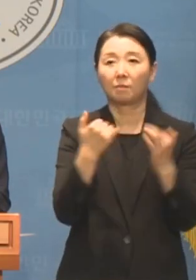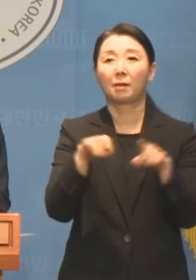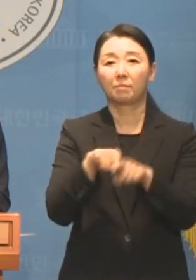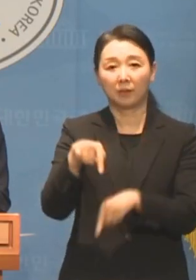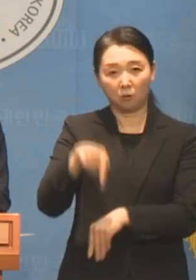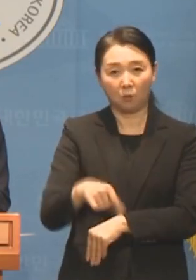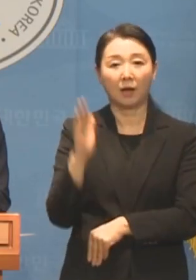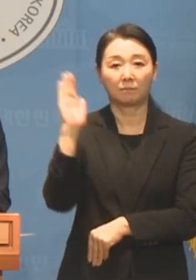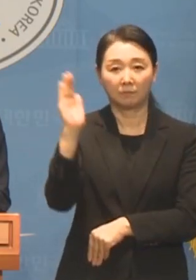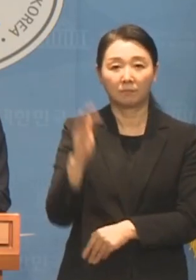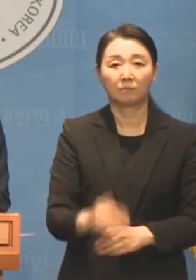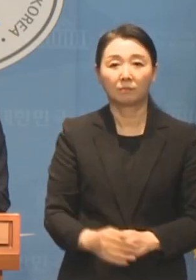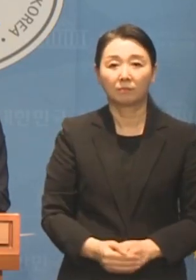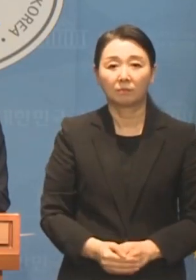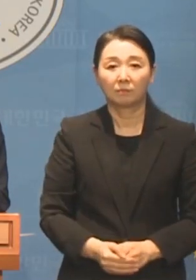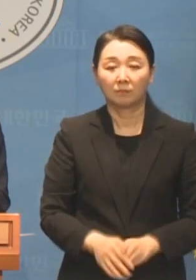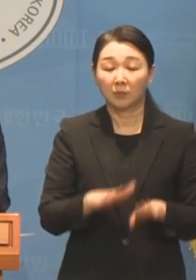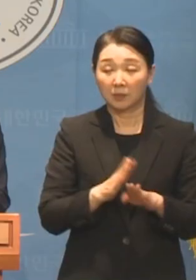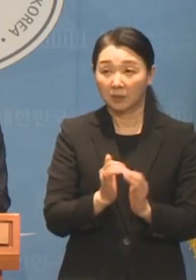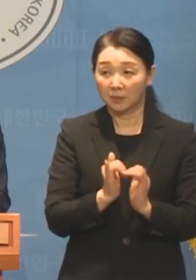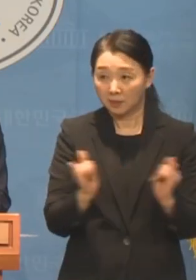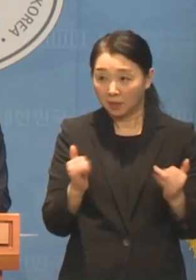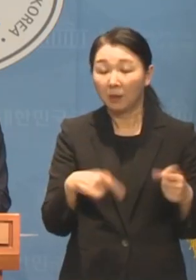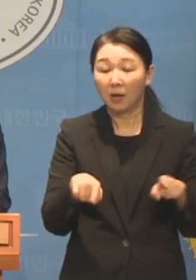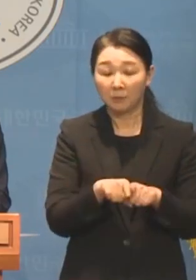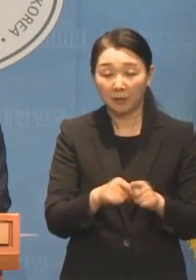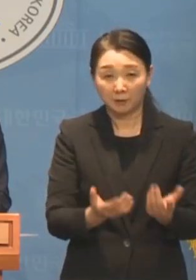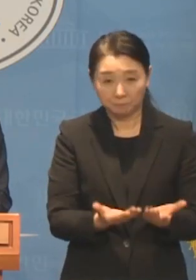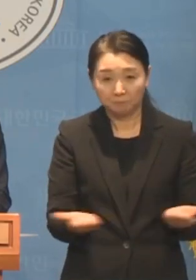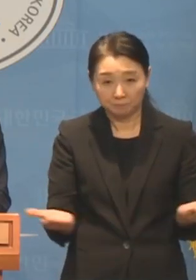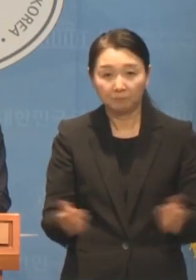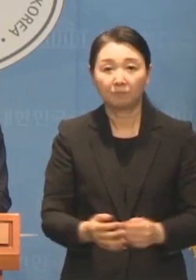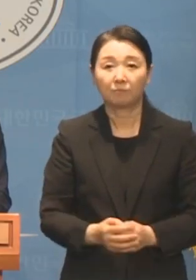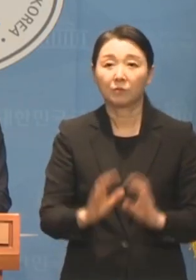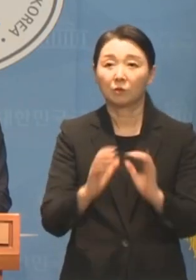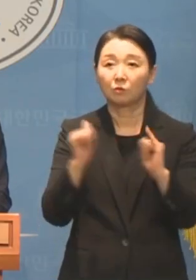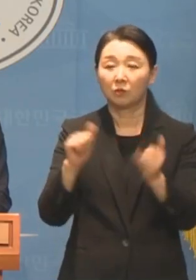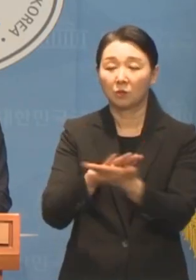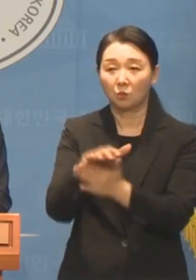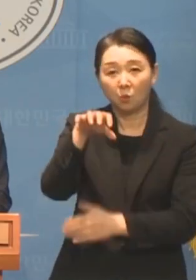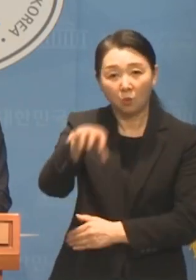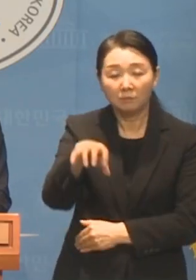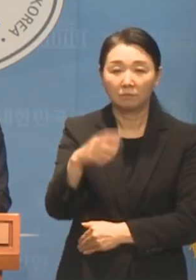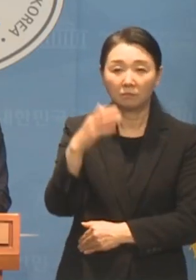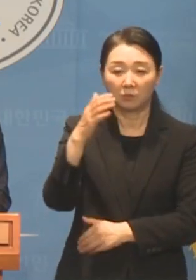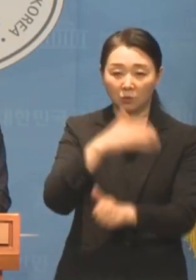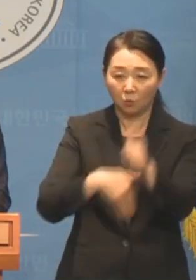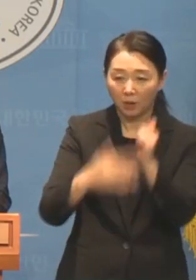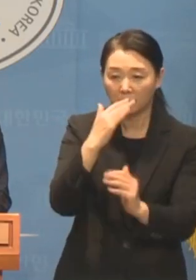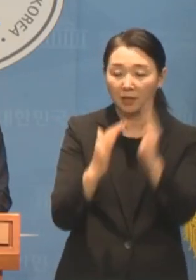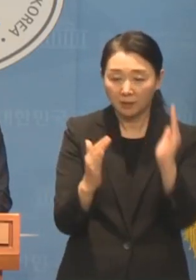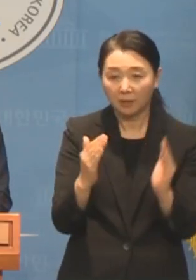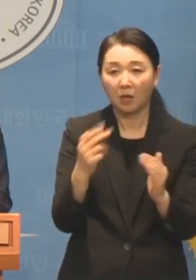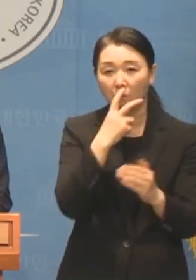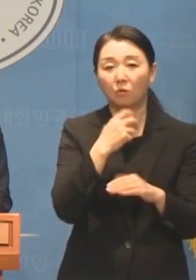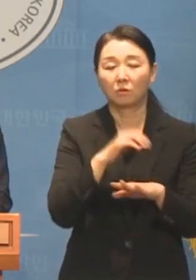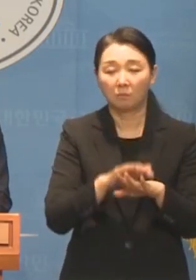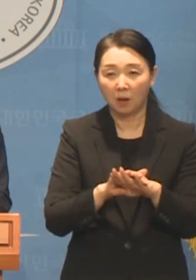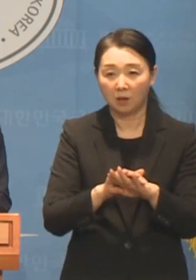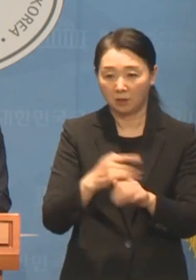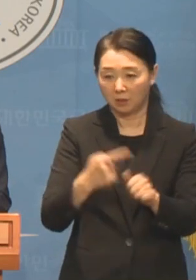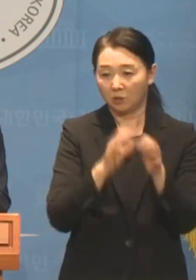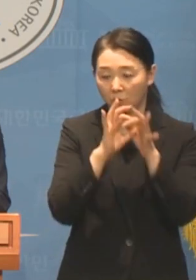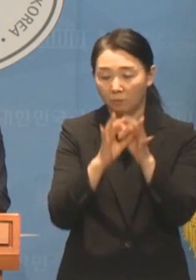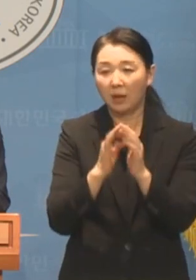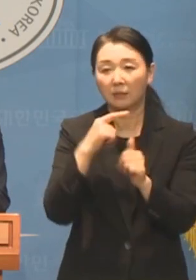섰습니다. 저는 이분들과 함께 국립공원을 환경 생태계 보전과 지속 가능한 자연